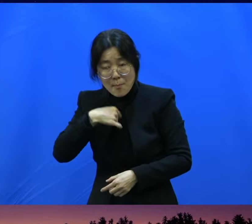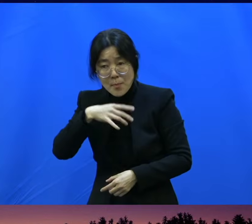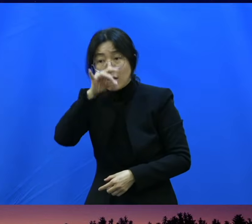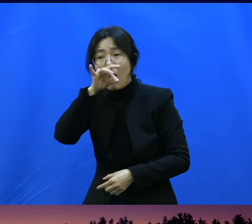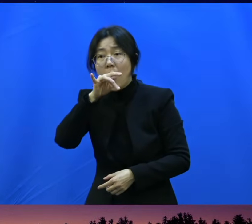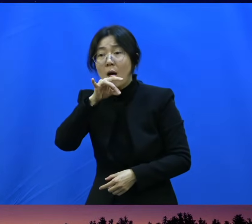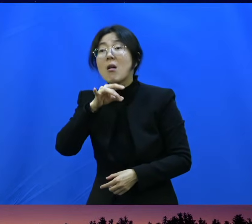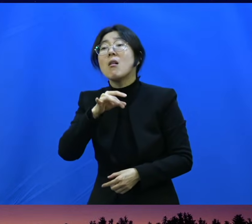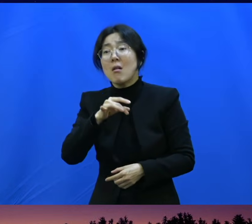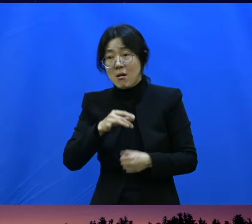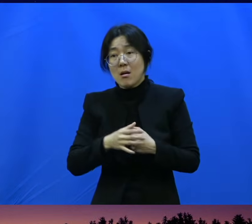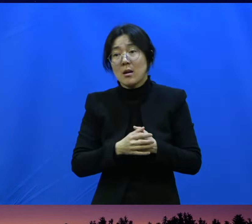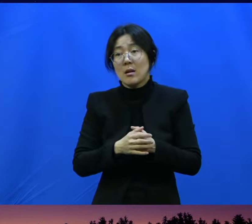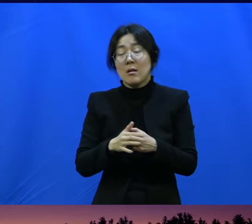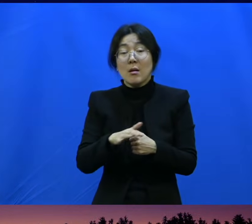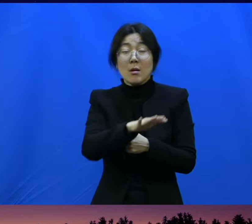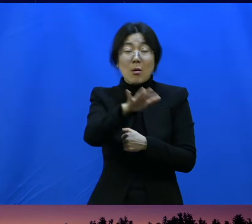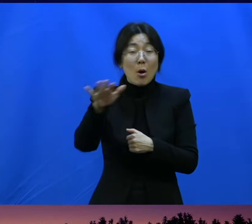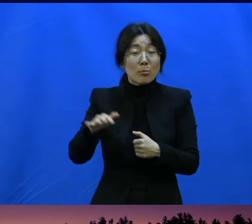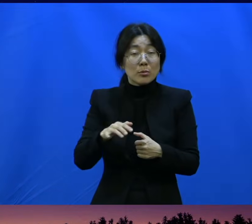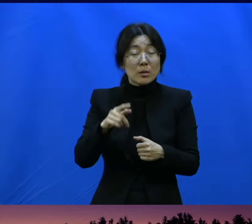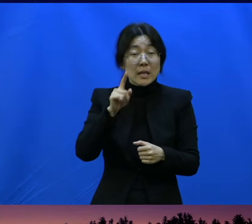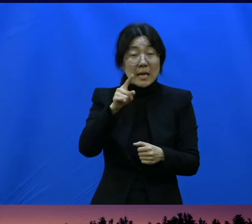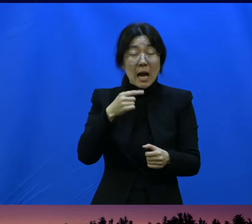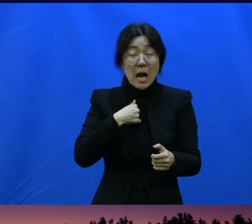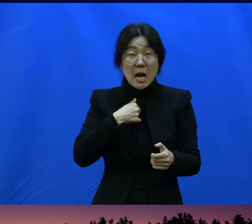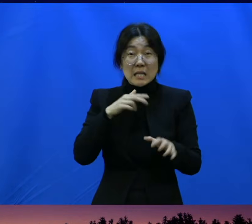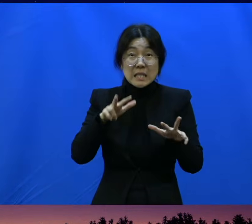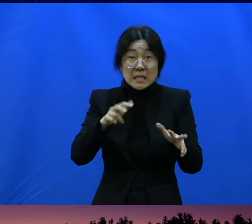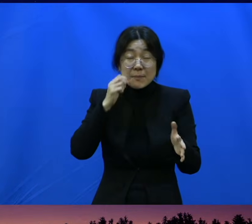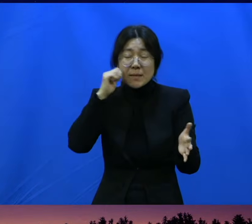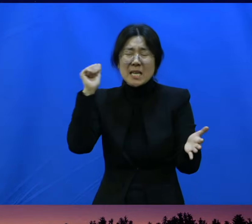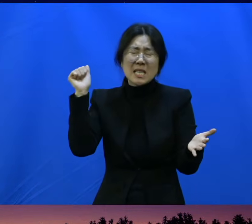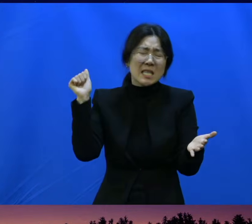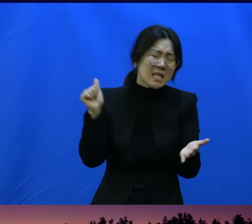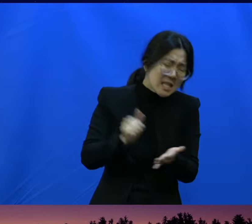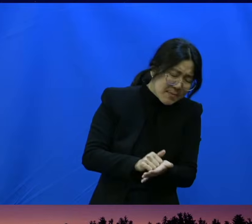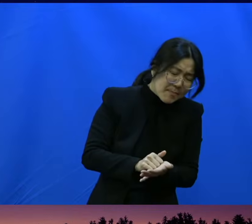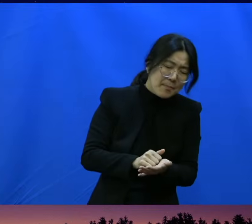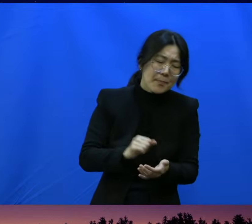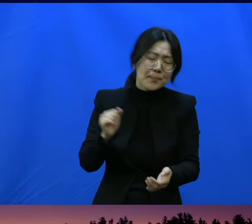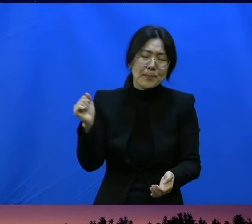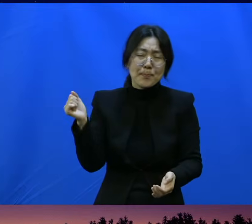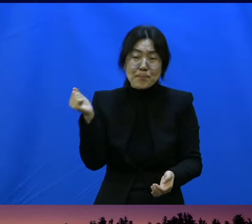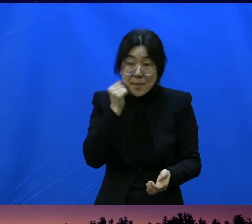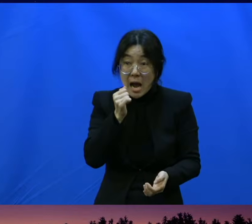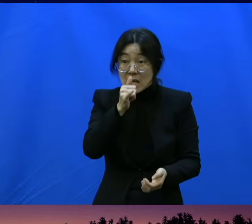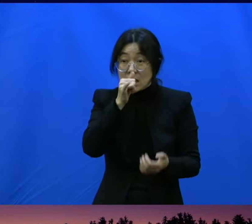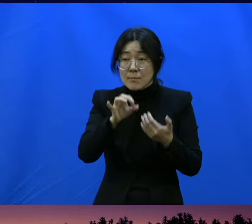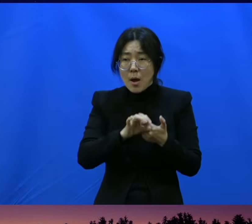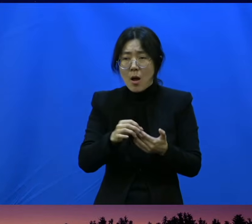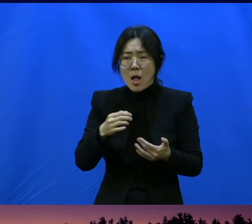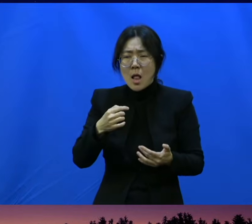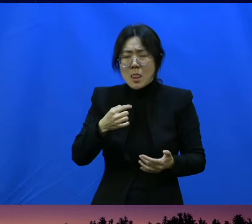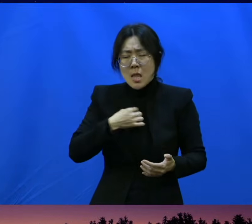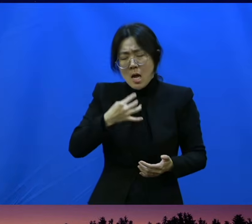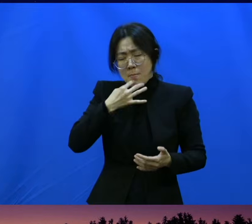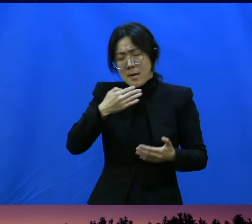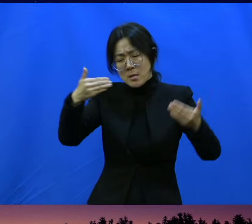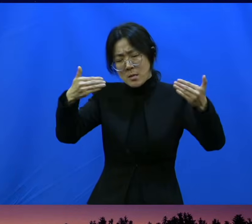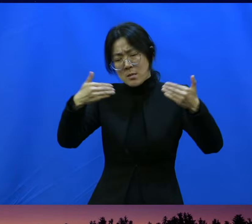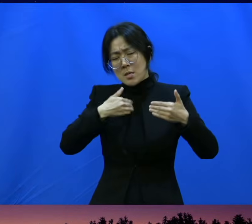대체로 인생의 바닥을 치면요 자기의 세계에서 빠져나오지 못합니다. 자기의 문제, 자기의 고통, 자기의 아픔에 사로잡히는